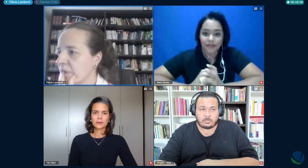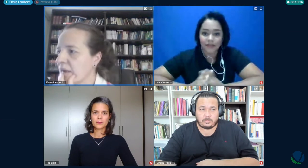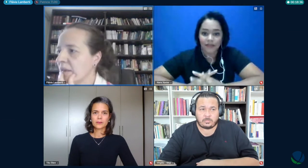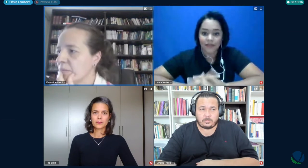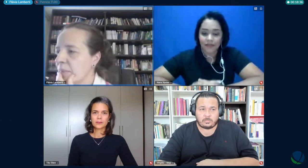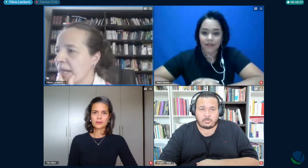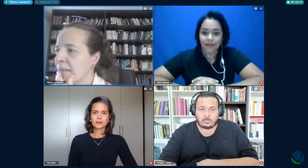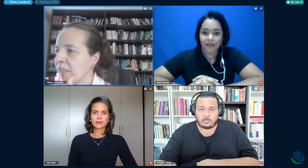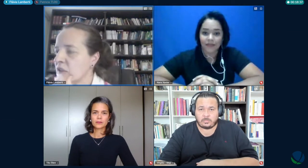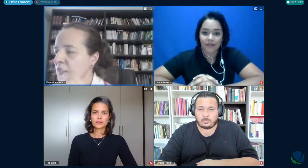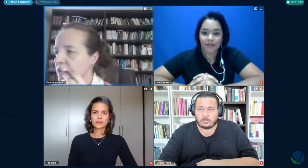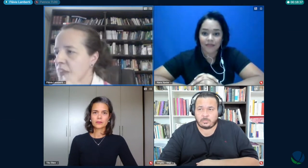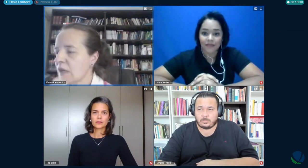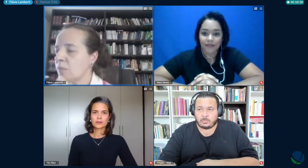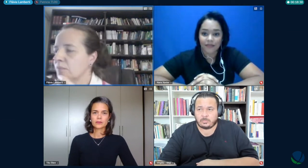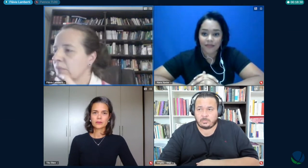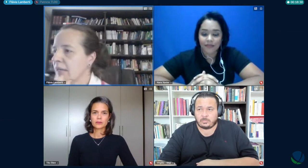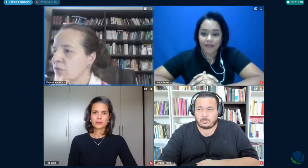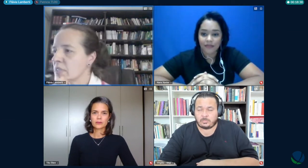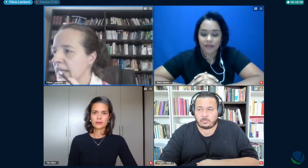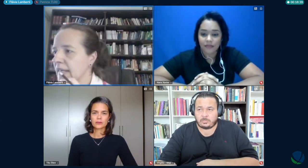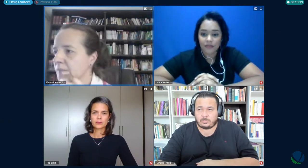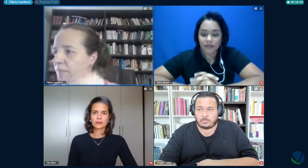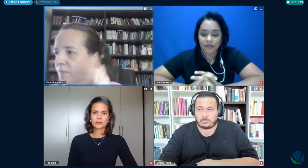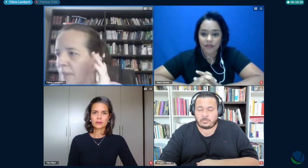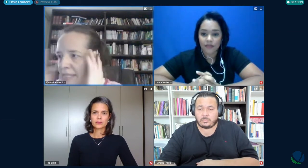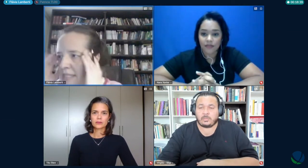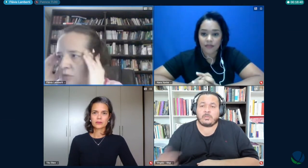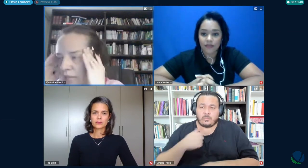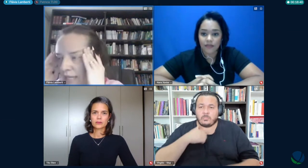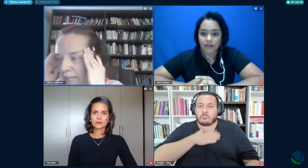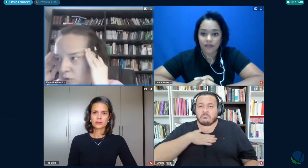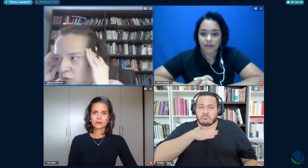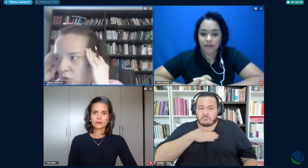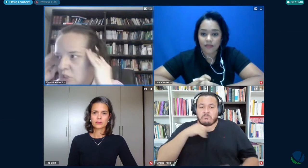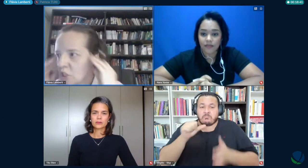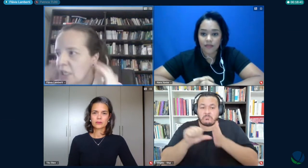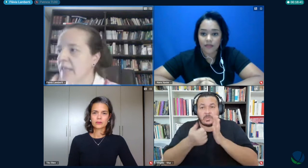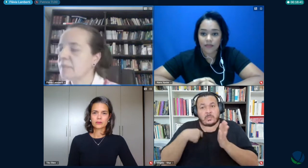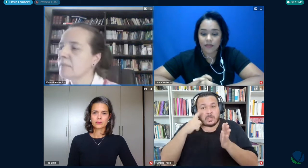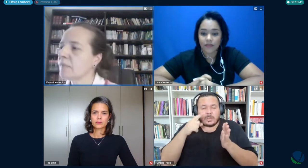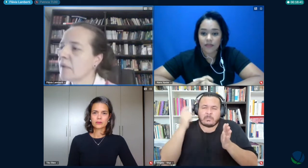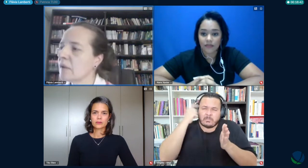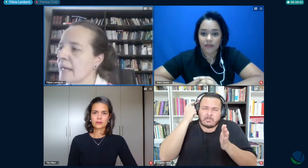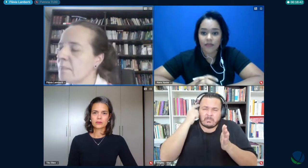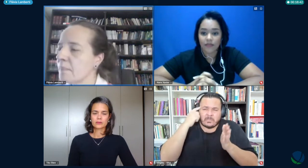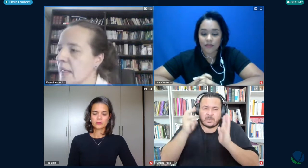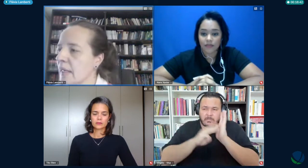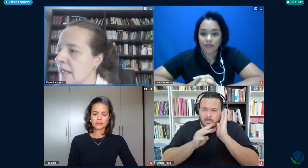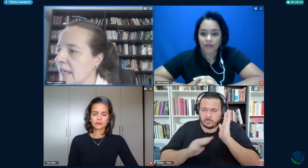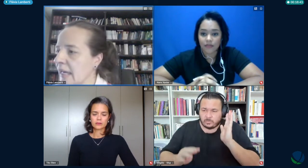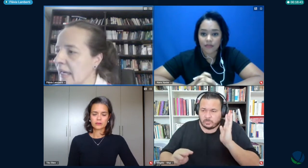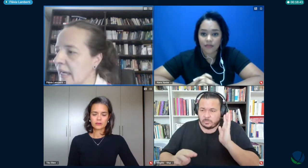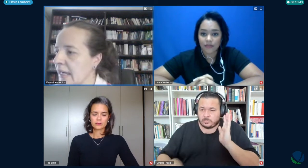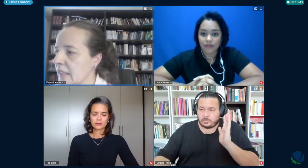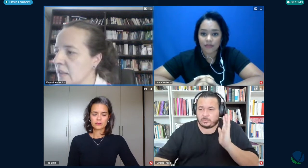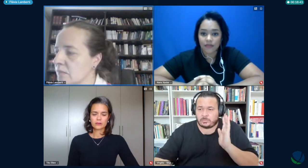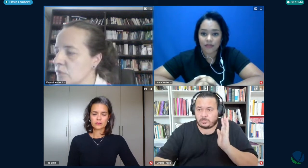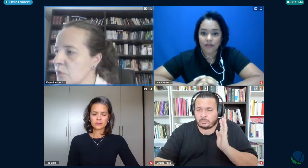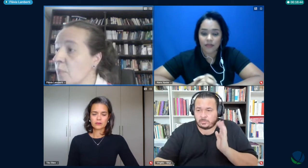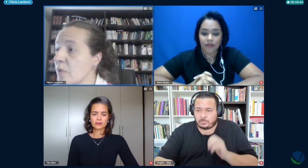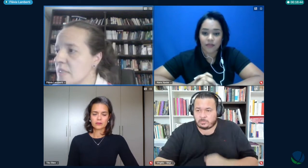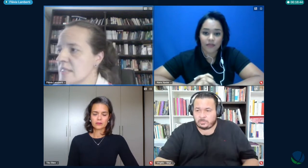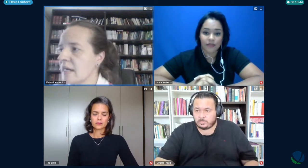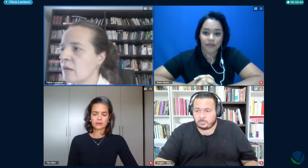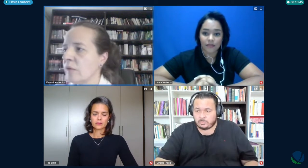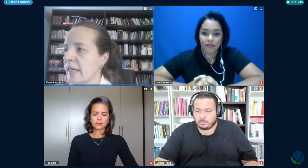Eu gostei. Primeiramente, então, você vai pensando na metodologia, né?